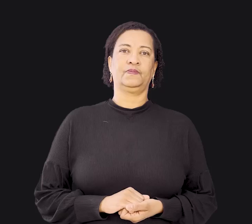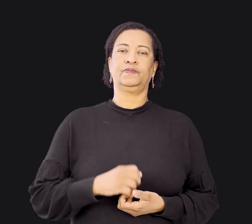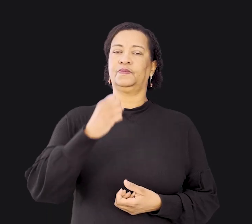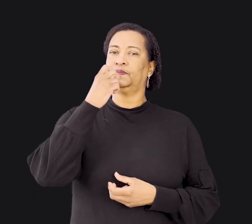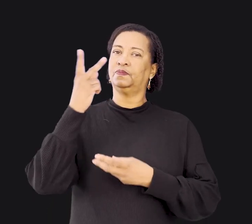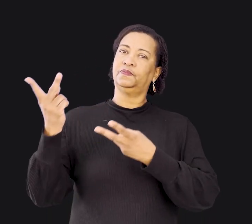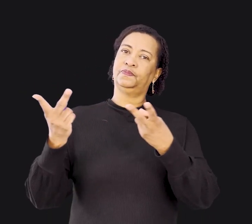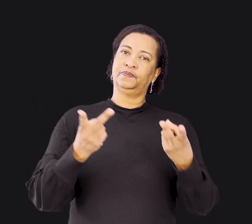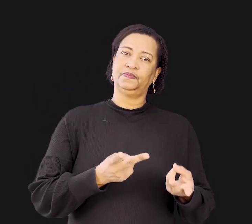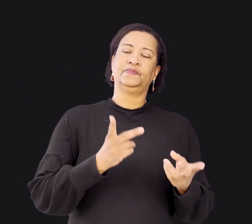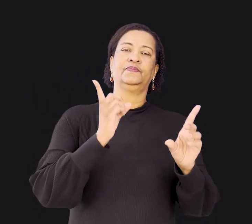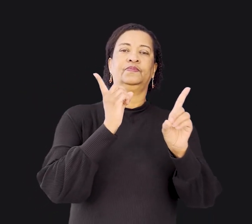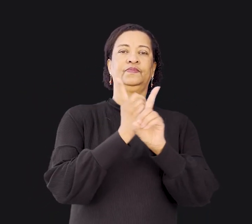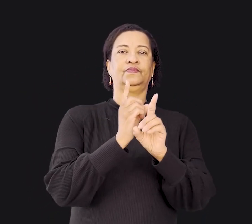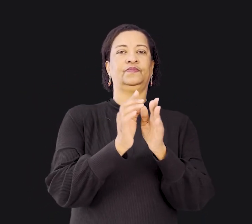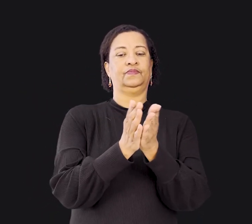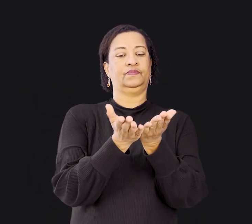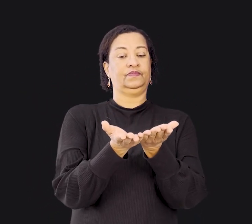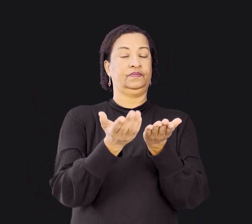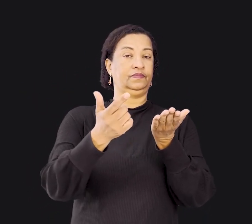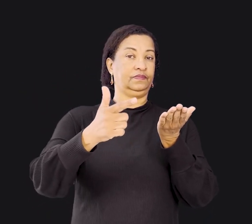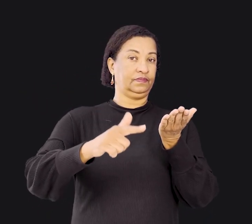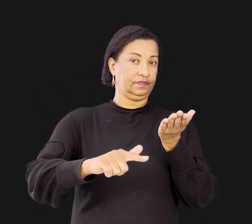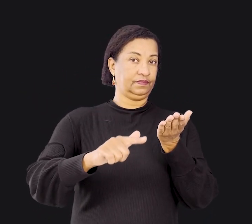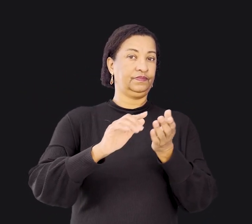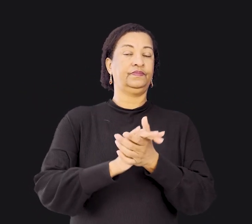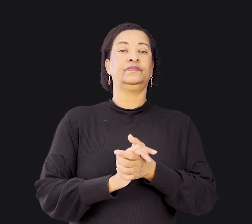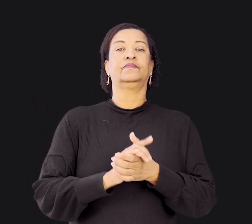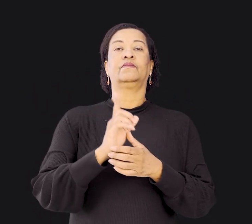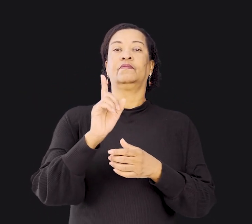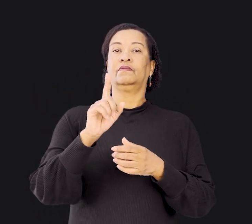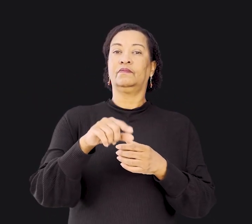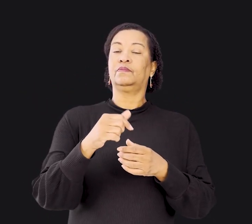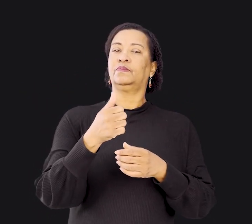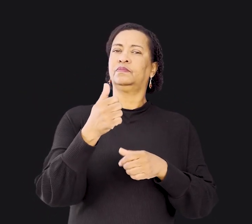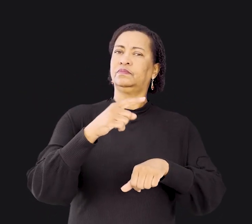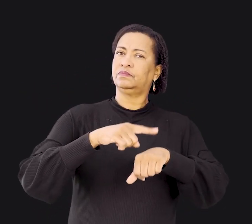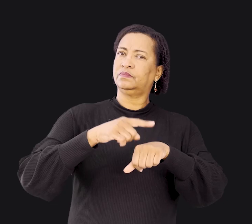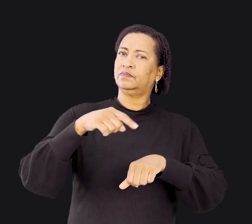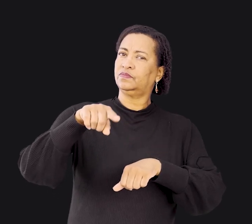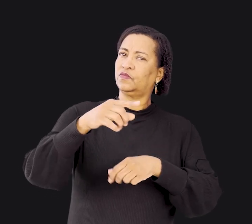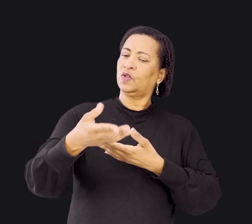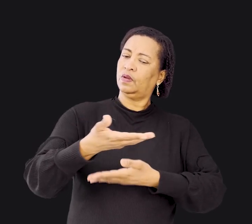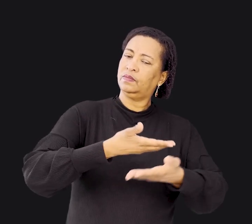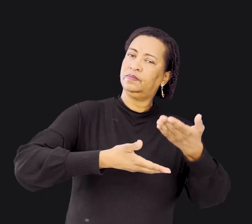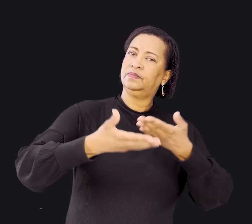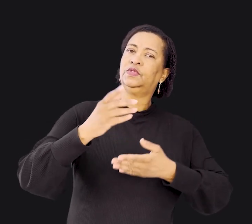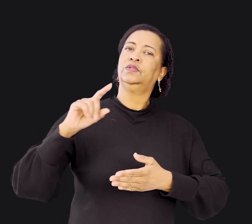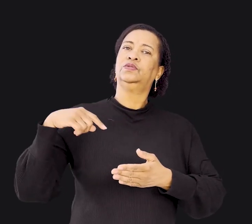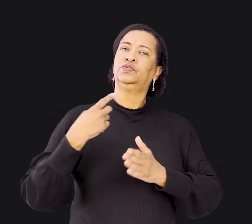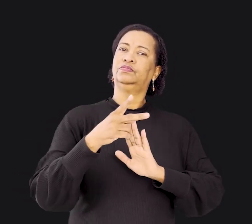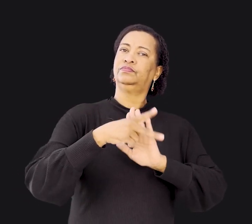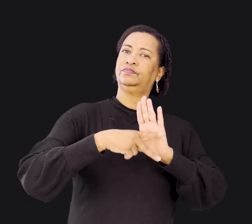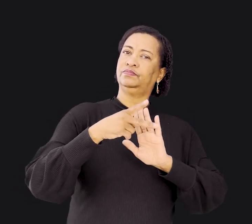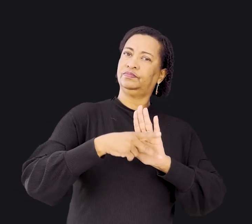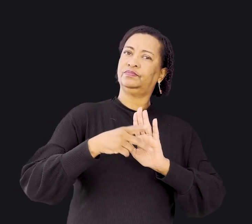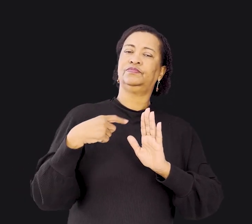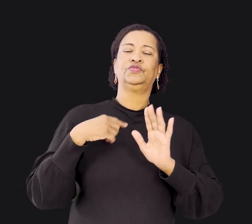Seja bem-vindo a mais um encontro com a palavra. Esta é a primeira vez que você participa do nosso programa? Estou muito feliz